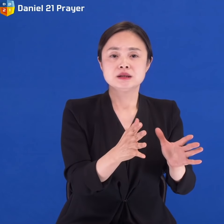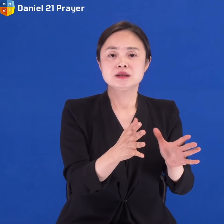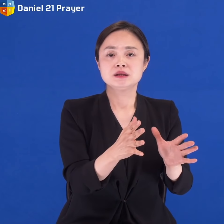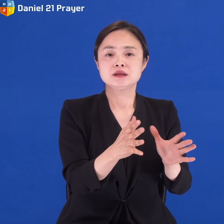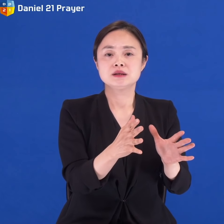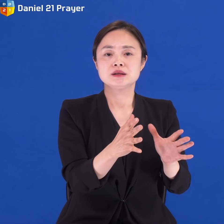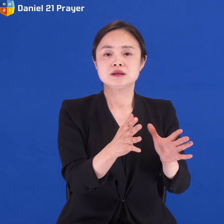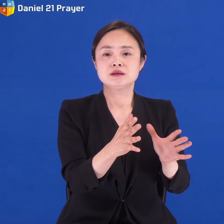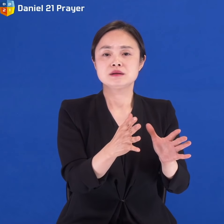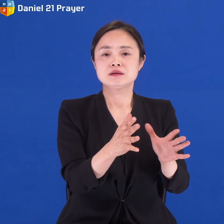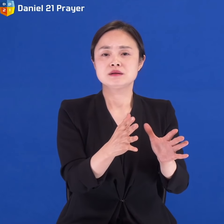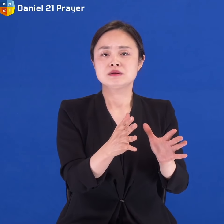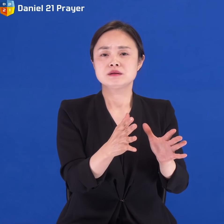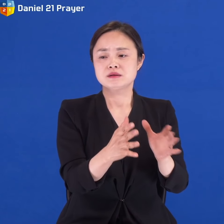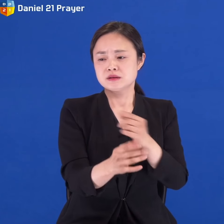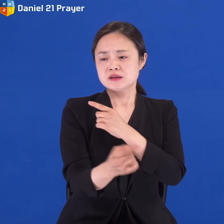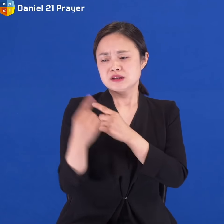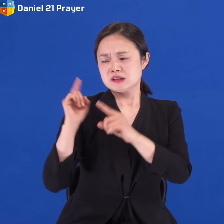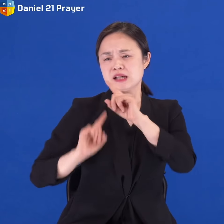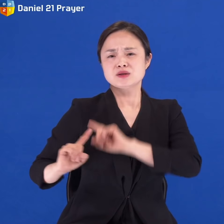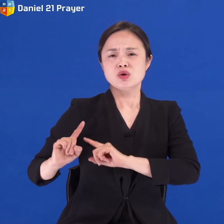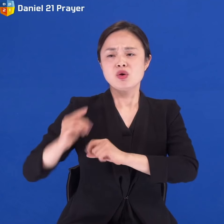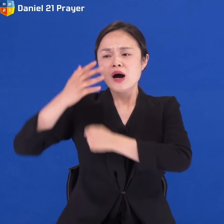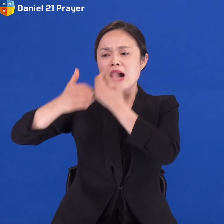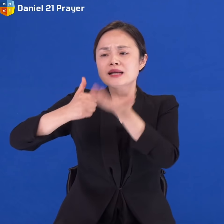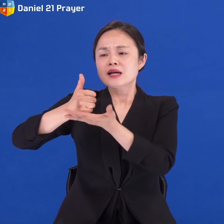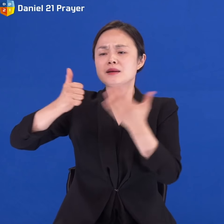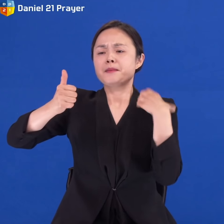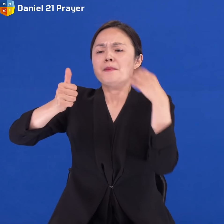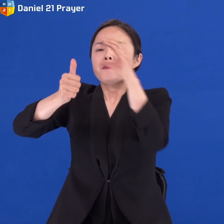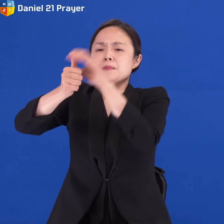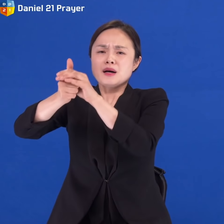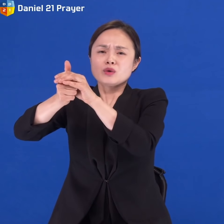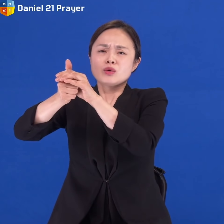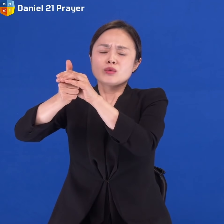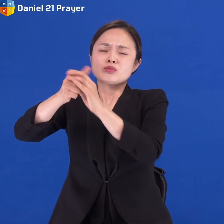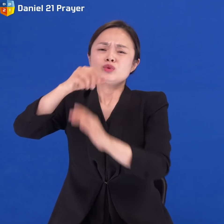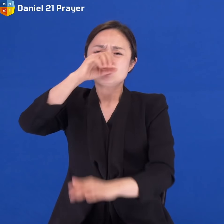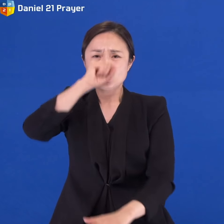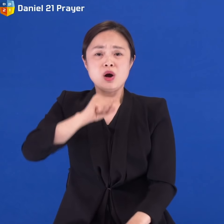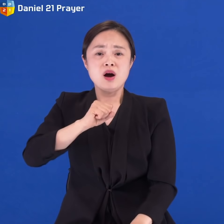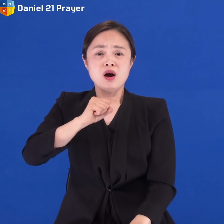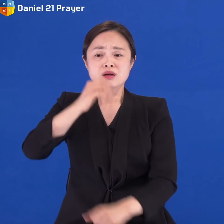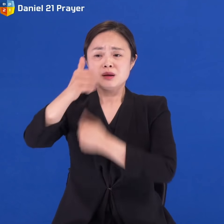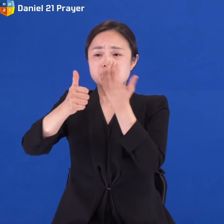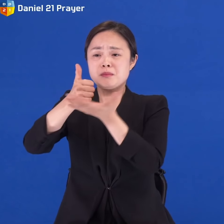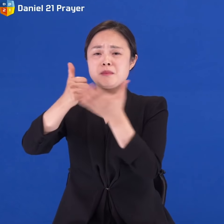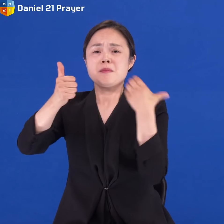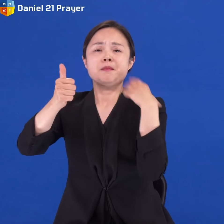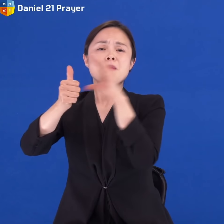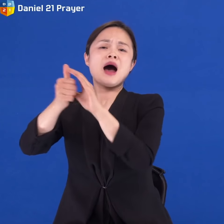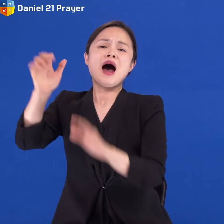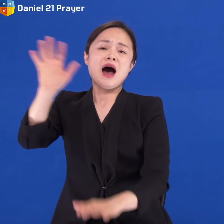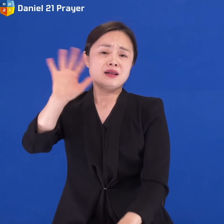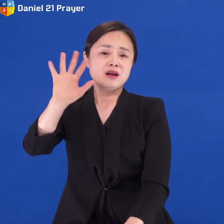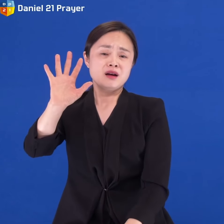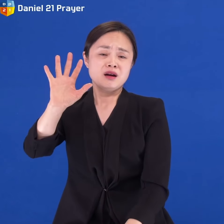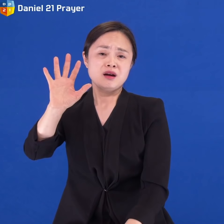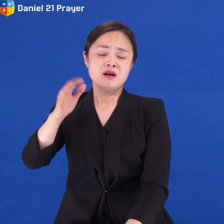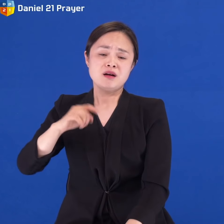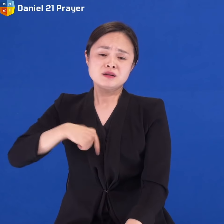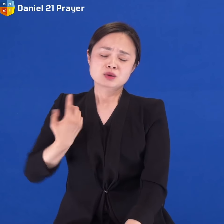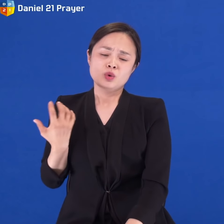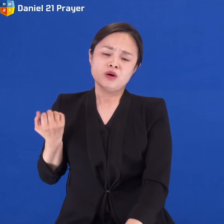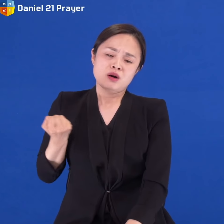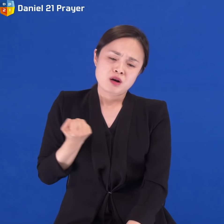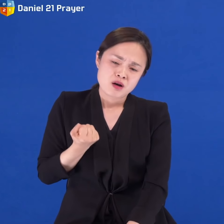그 상처를 웅켜 안고 있는 거예요. 이것도 하나님이 알면은 시급할 거야. 그리고